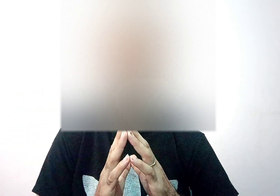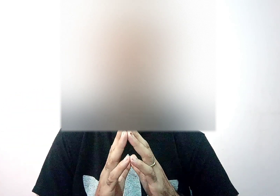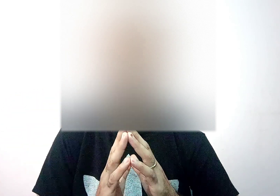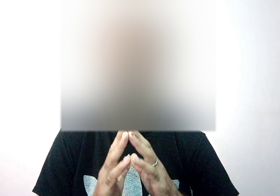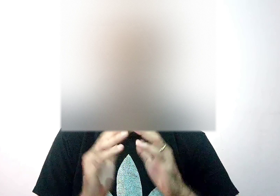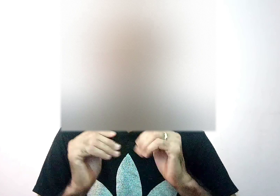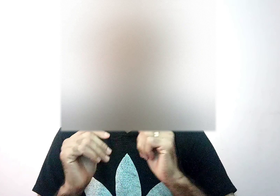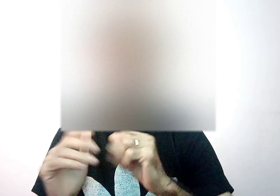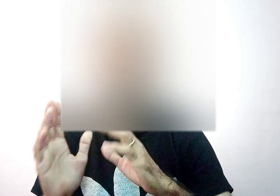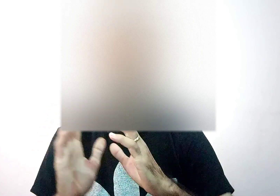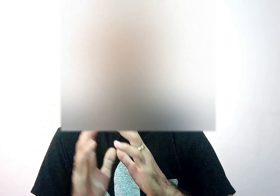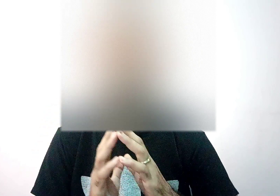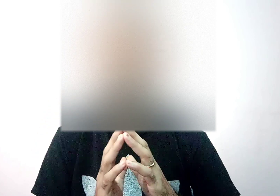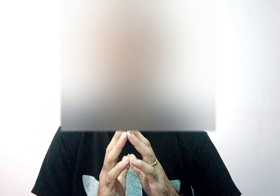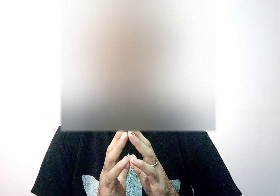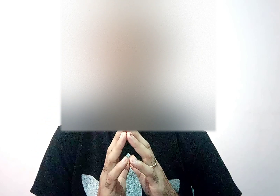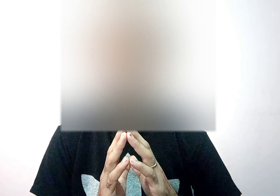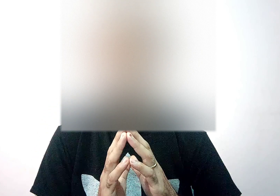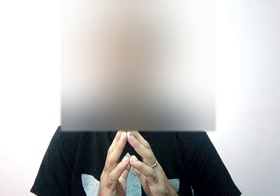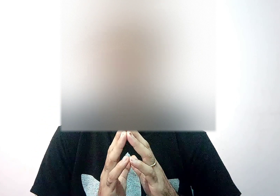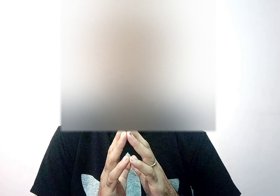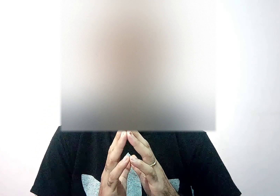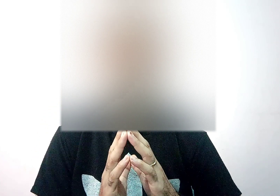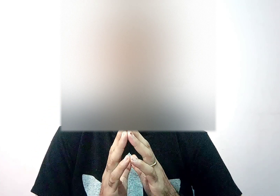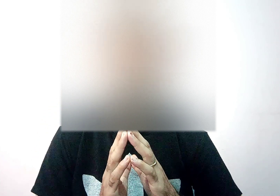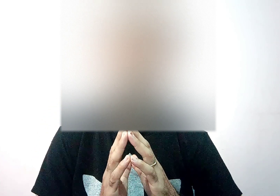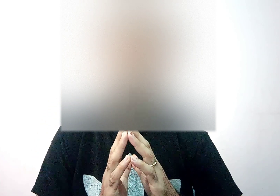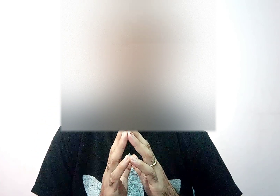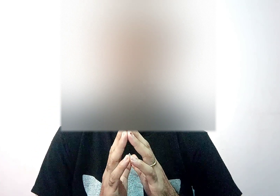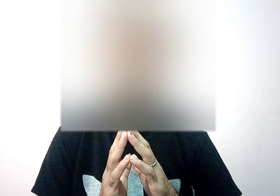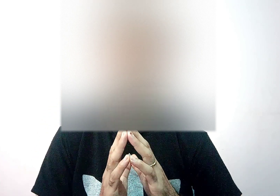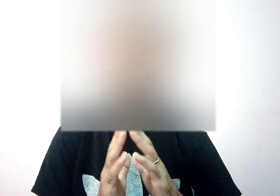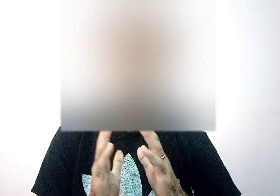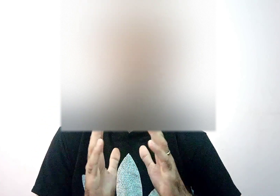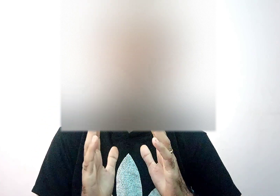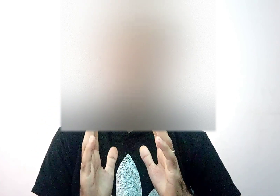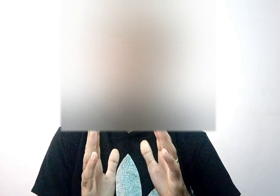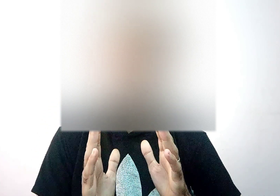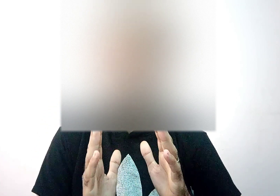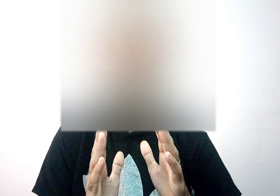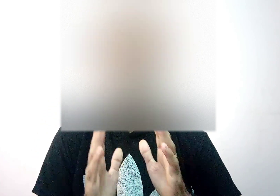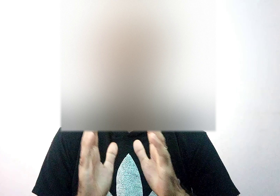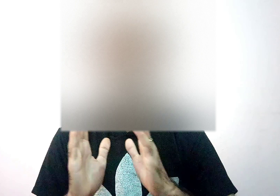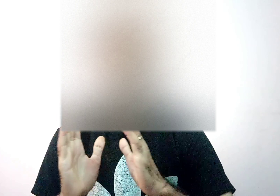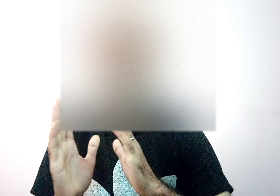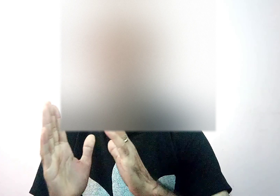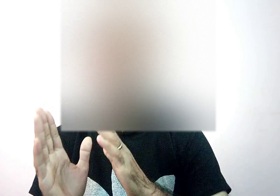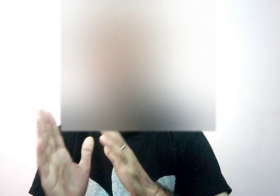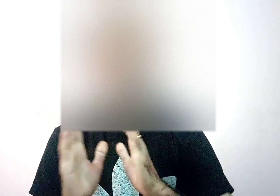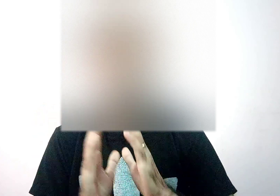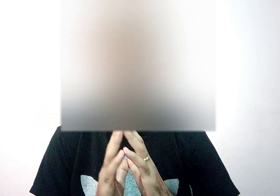الخارجية والاطاحة برئيس المخابرات طبعا، واللي اطاح بيهم أبي أحمد،